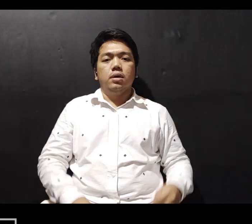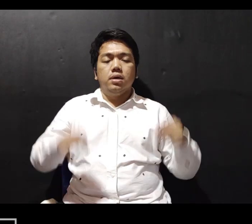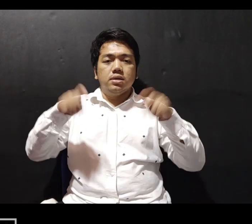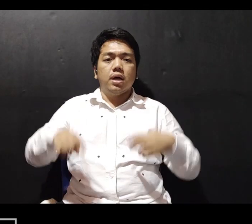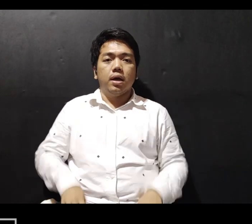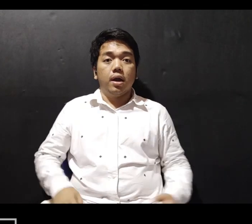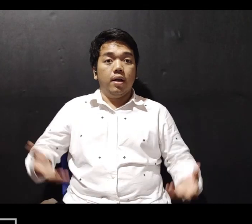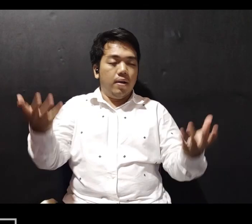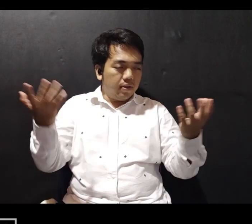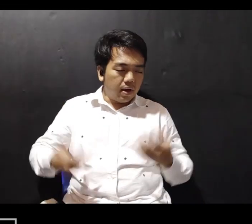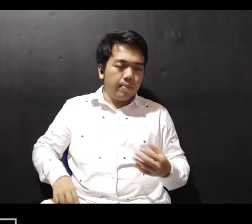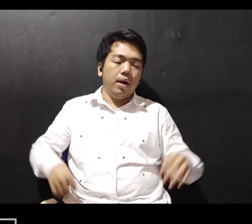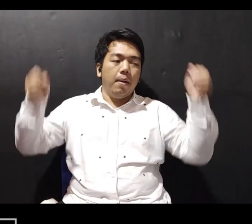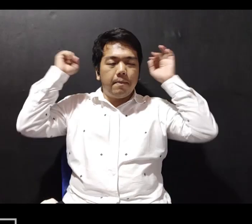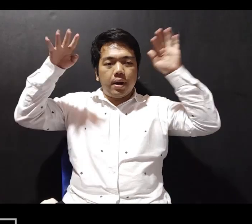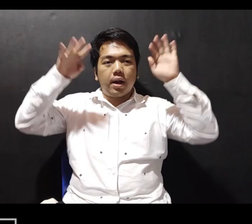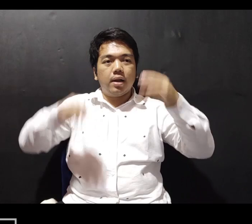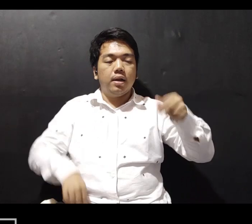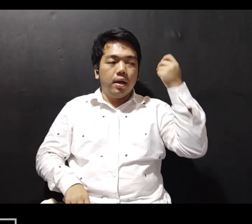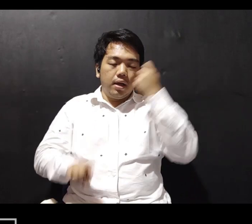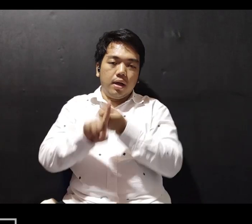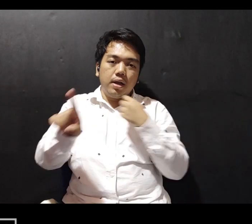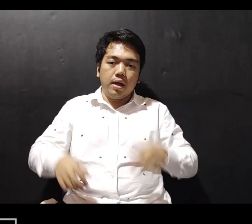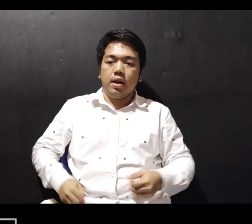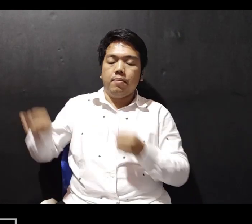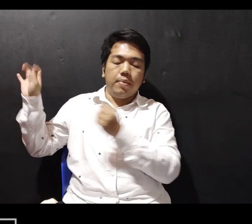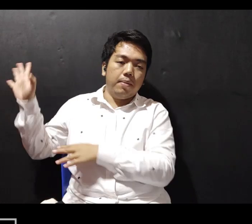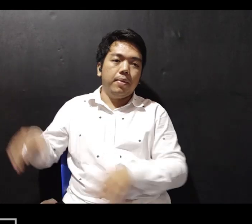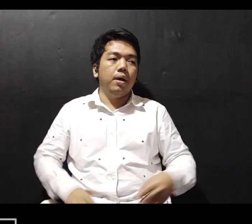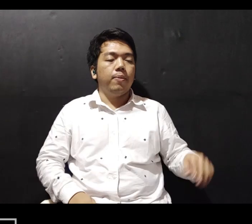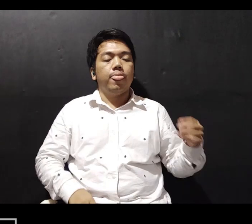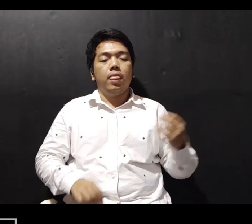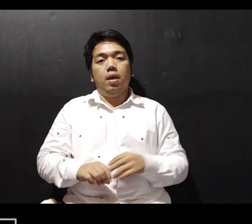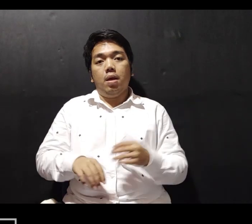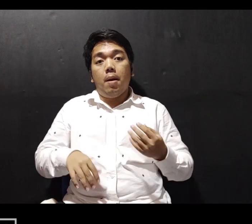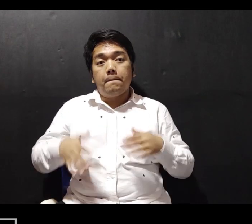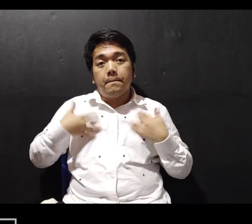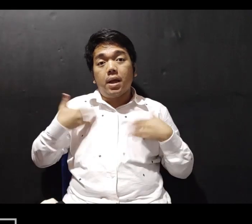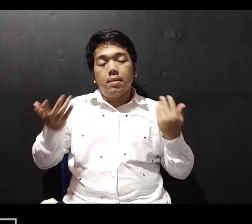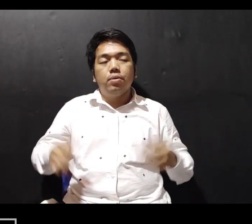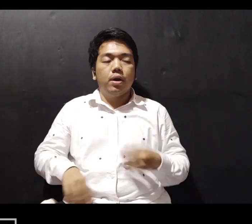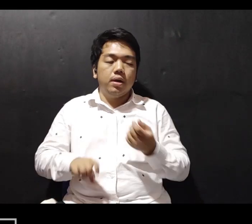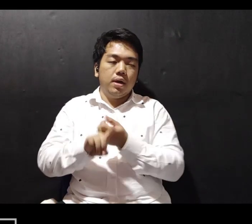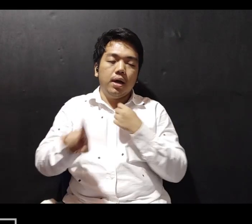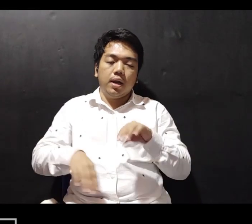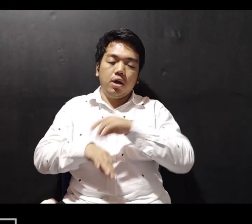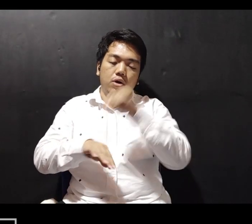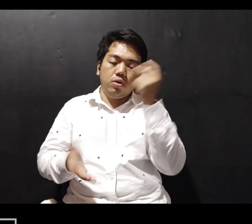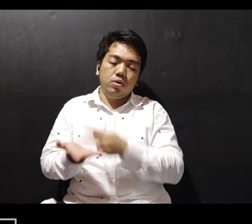terimalah berkat daripada Allah Bapa, cinta kasih Allah Putra, penghiburan penyertaan Allah Roh Kudus yang